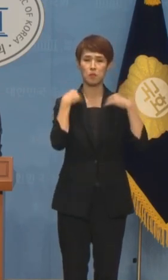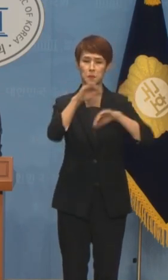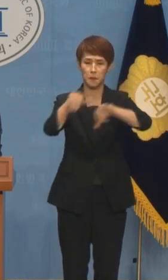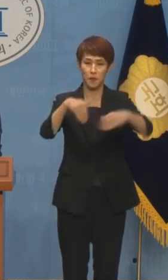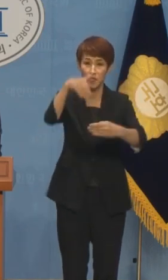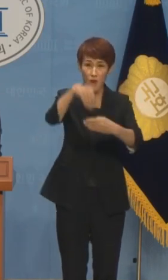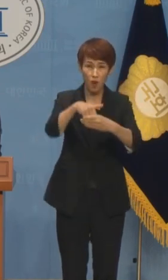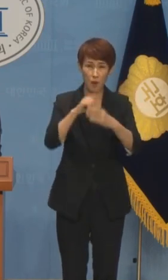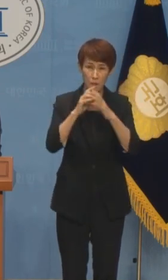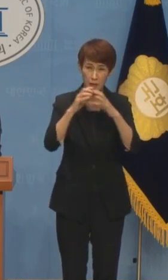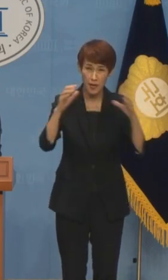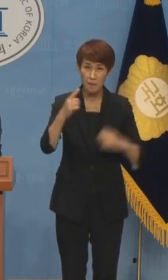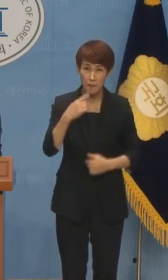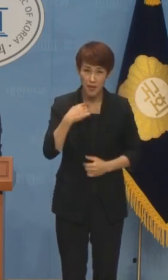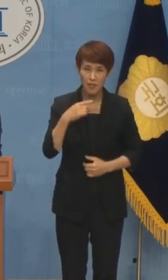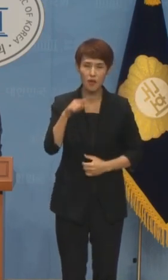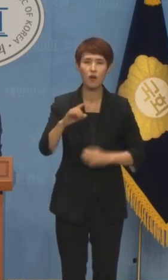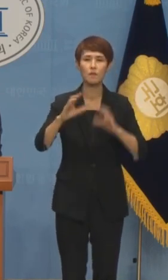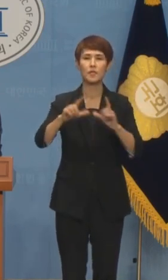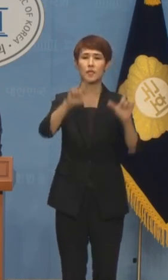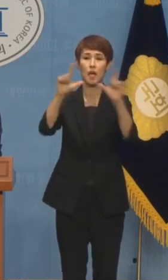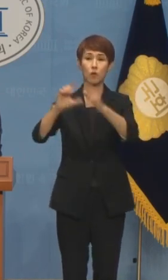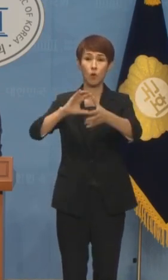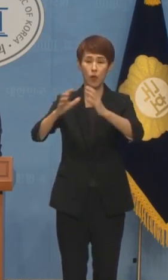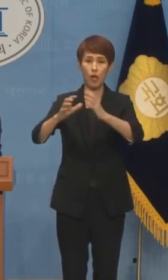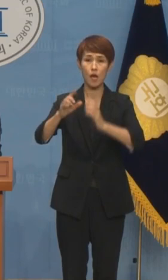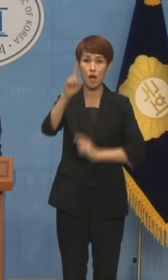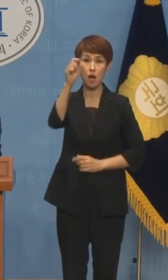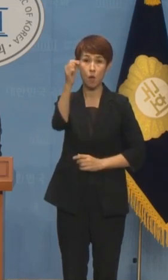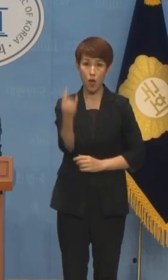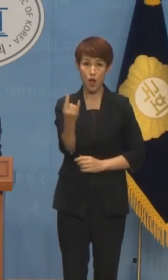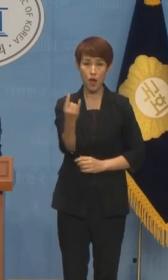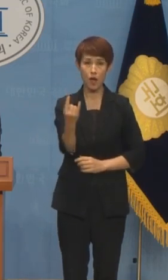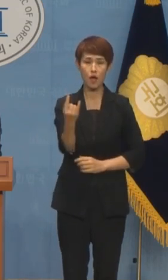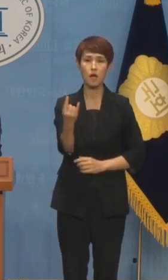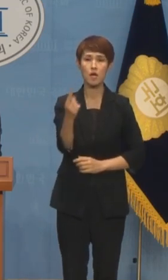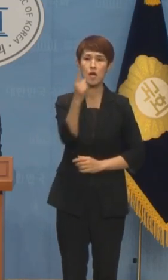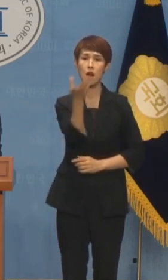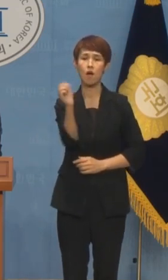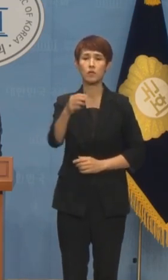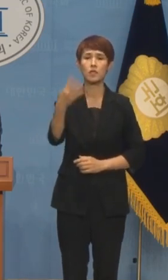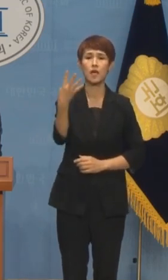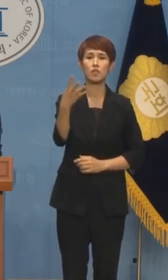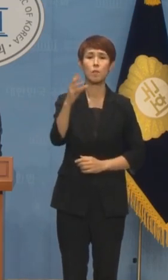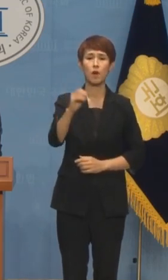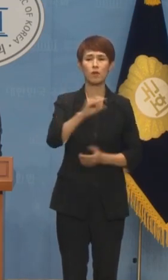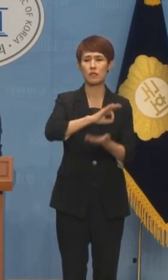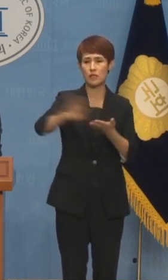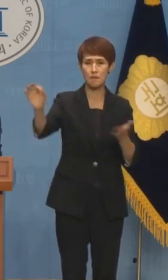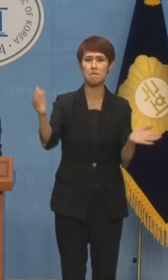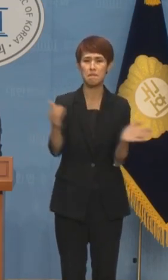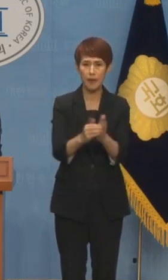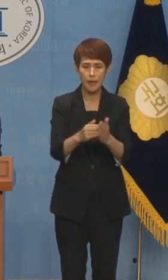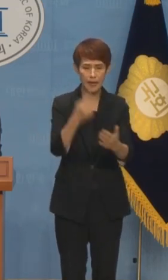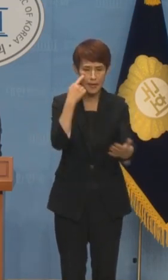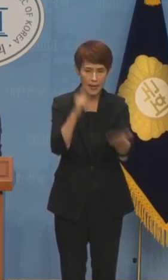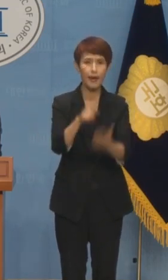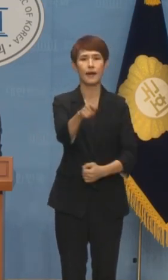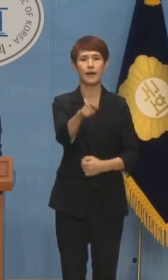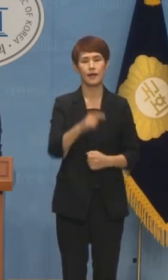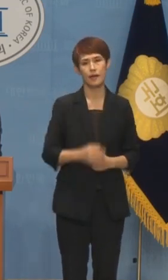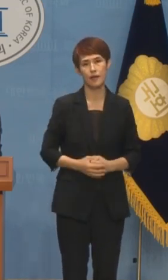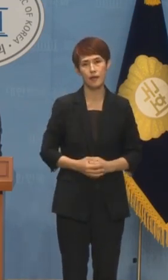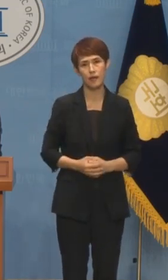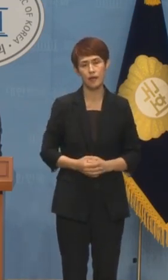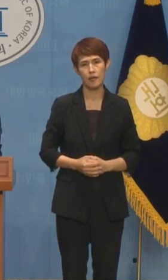불러왔던 민생토론회가 한 번 열릴 때마다 평균 1억 4천여만 원이 넘는 예산을 쓴 것으로